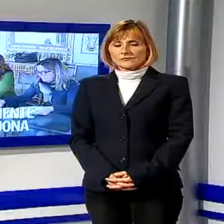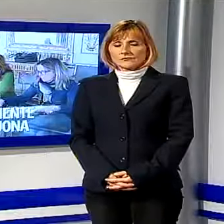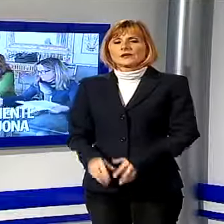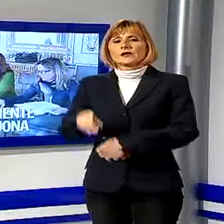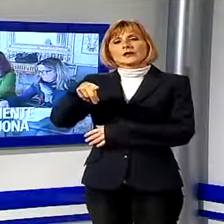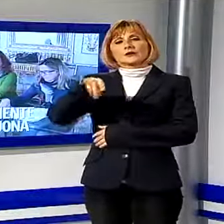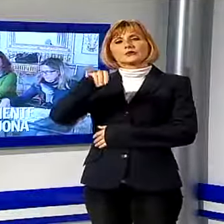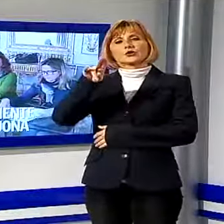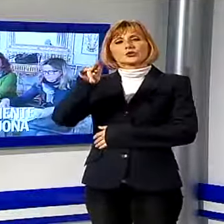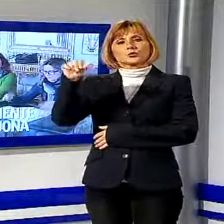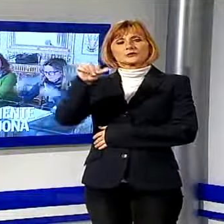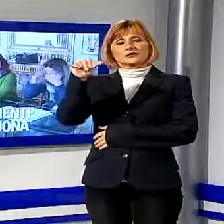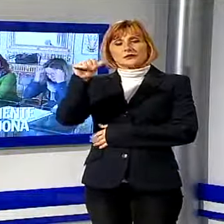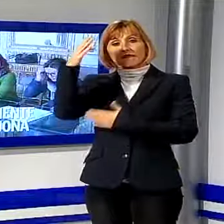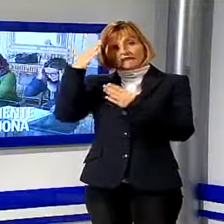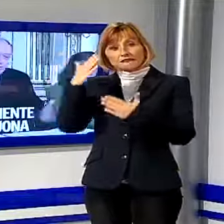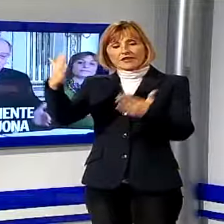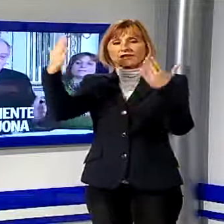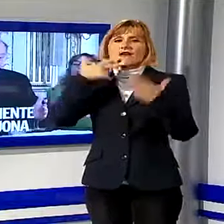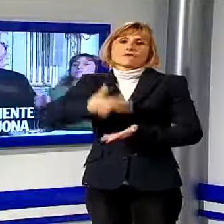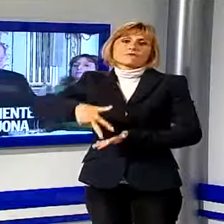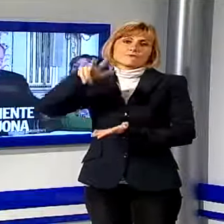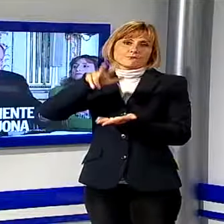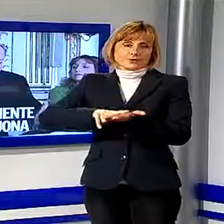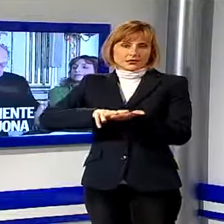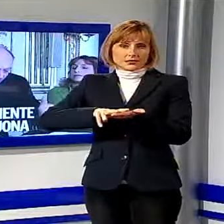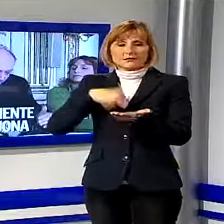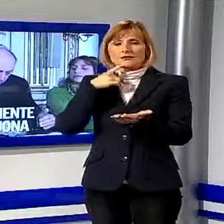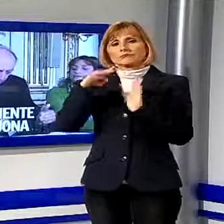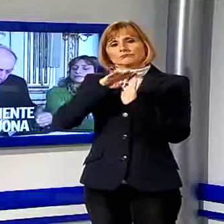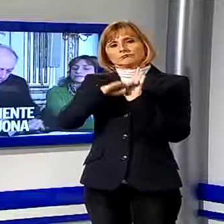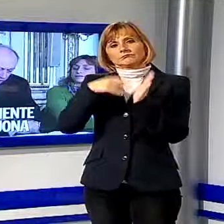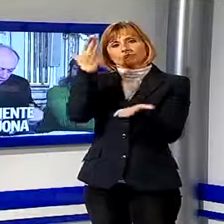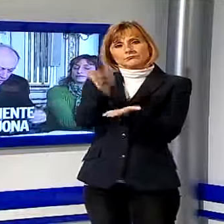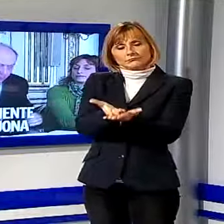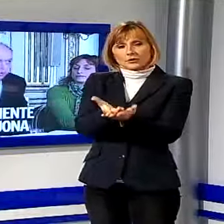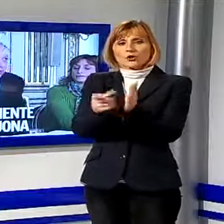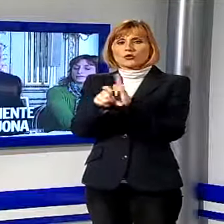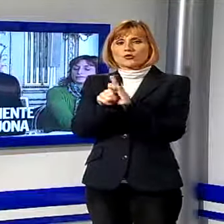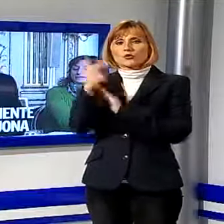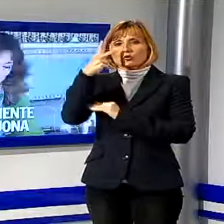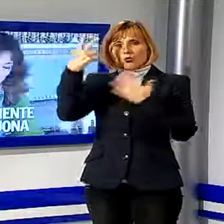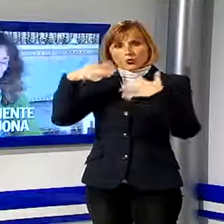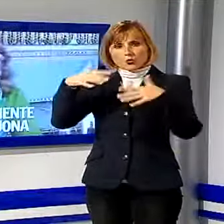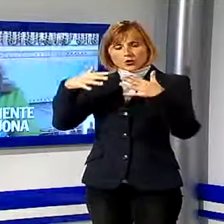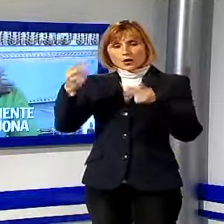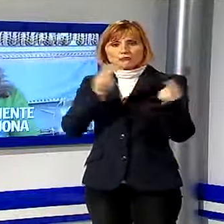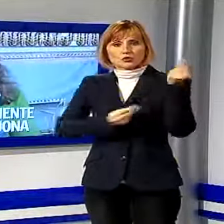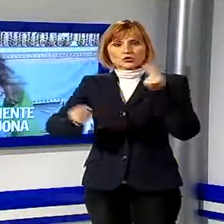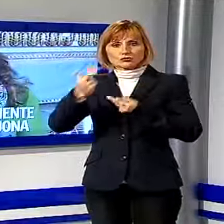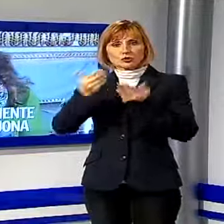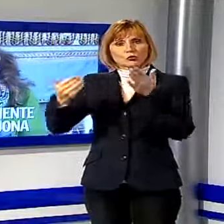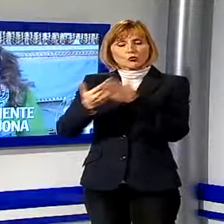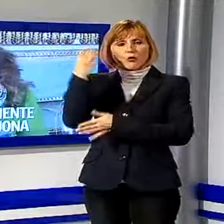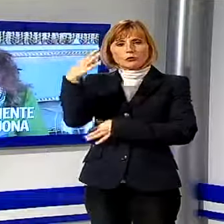Vius, finalmente è la volta buona. Presentati dal Comune di Lucca i progetti di riqualificazione del centro storico e non